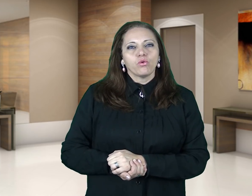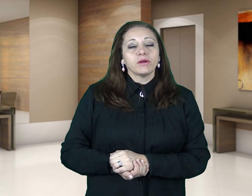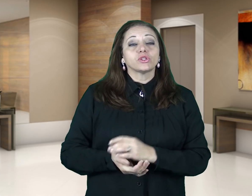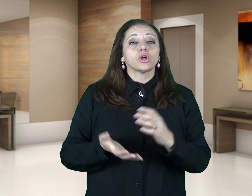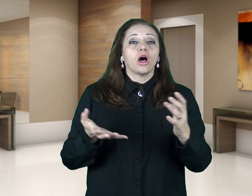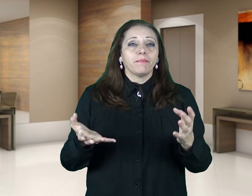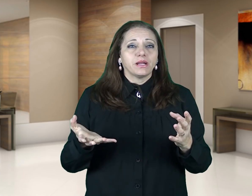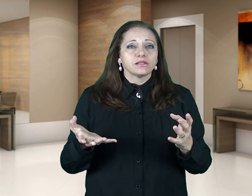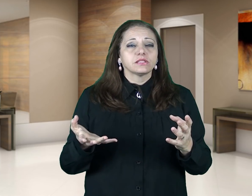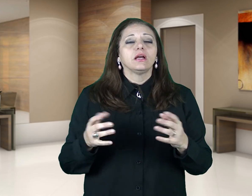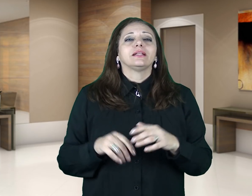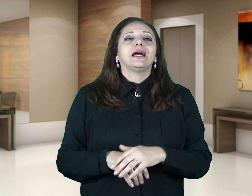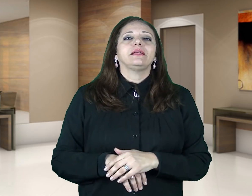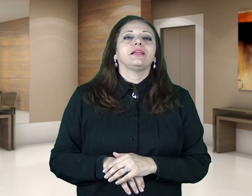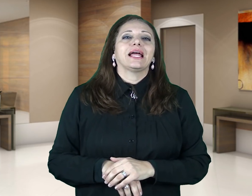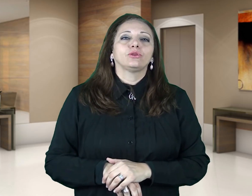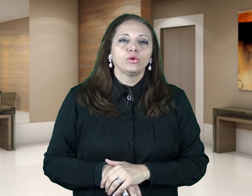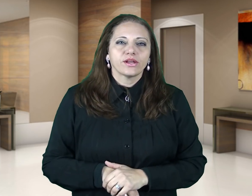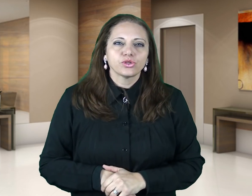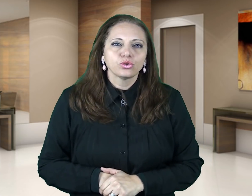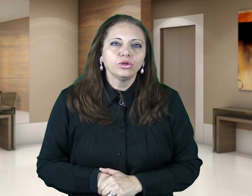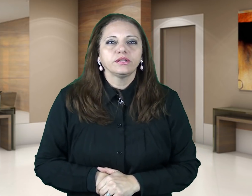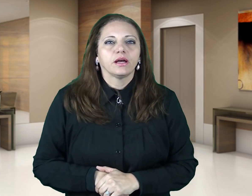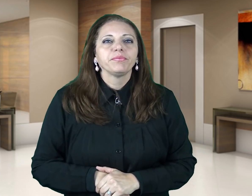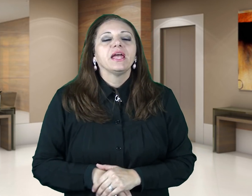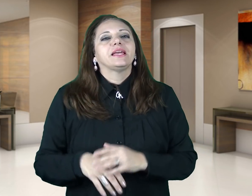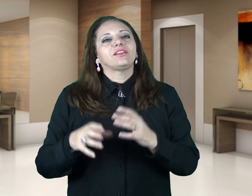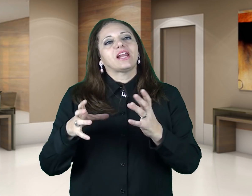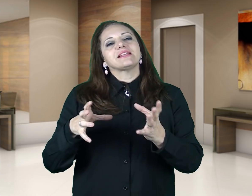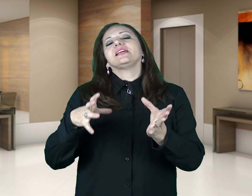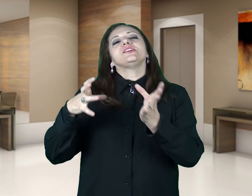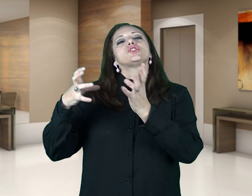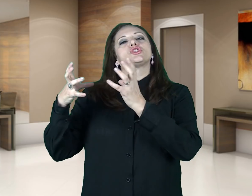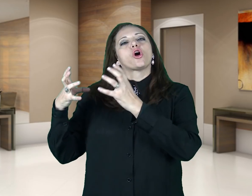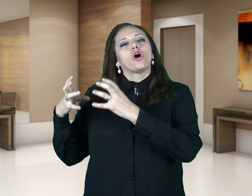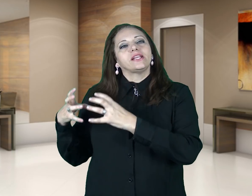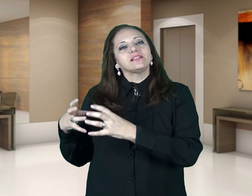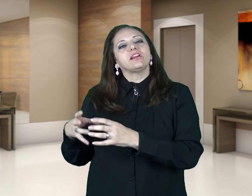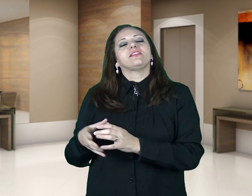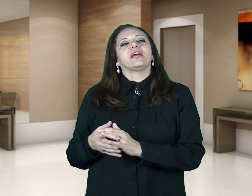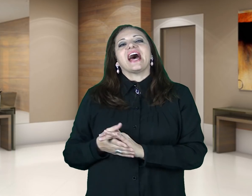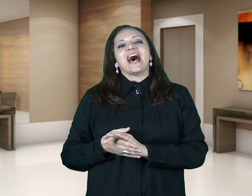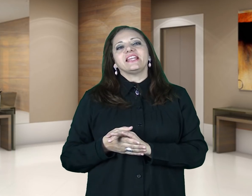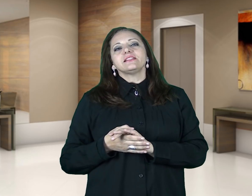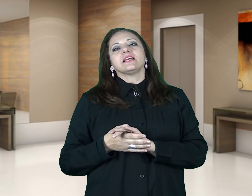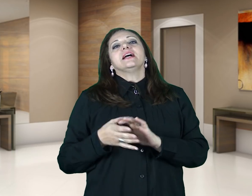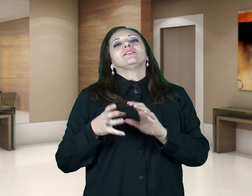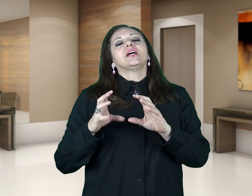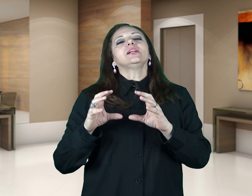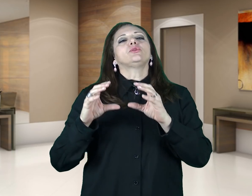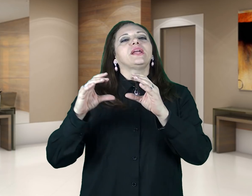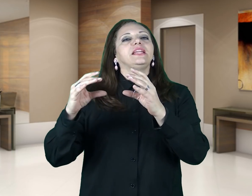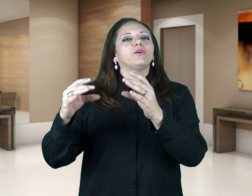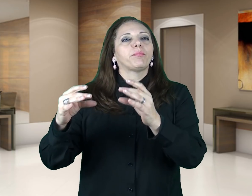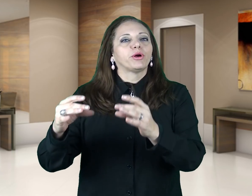exemplificação algumas obras da literatura surda que trazem histórias literárias tanto em